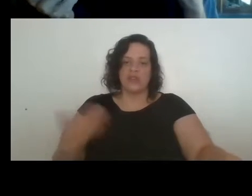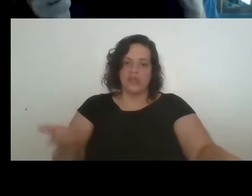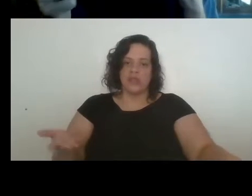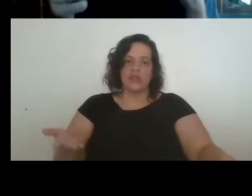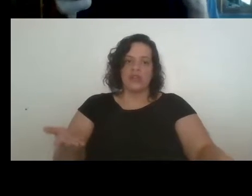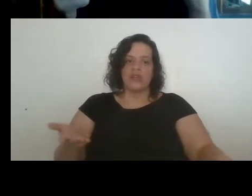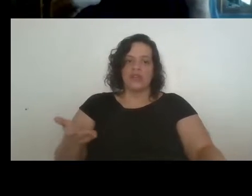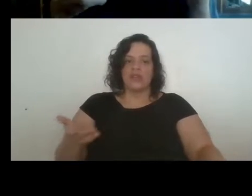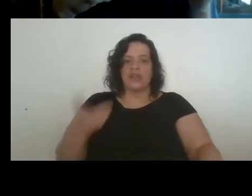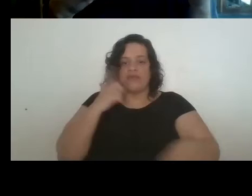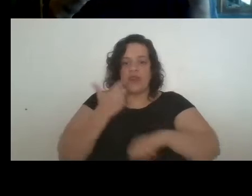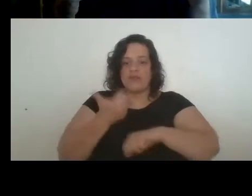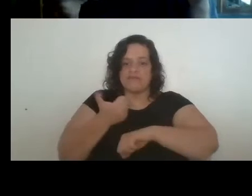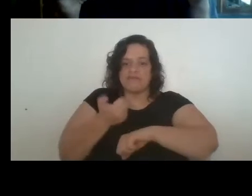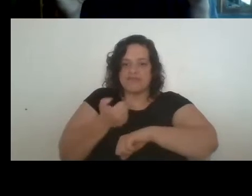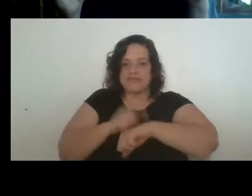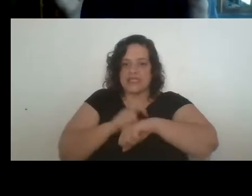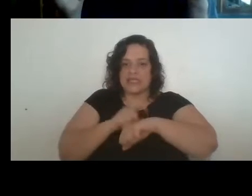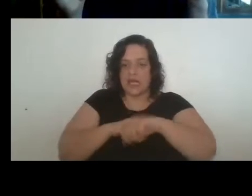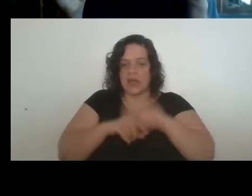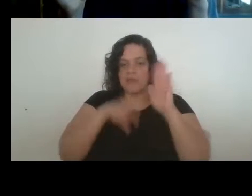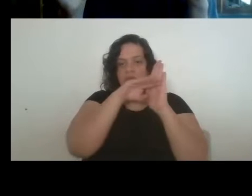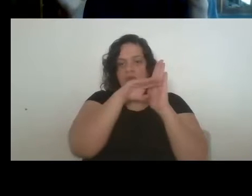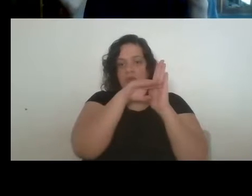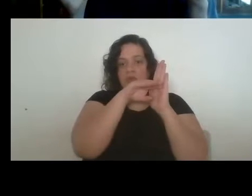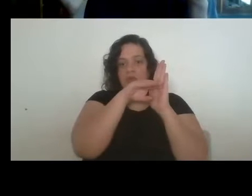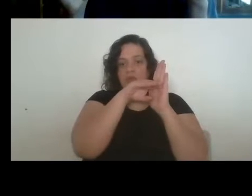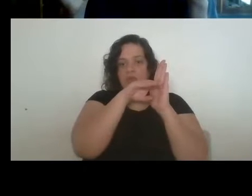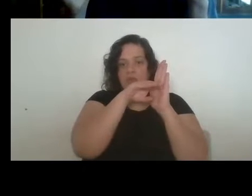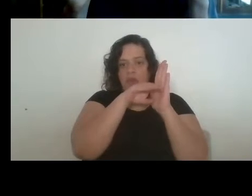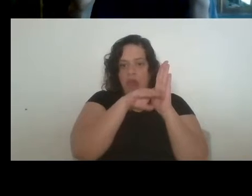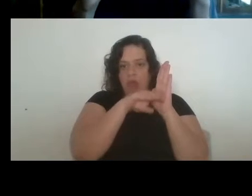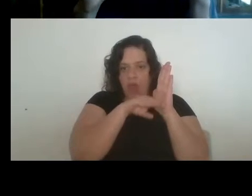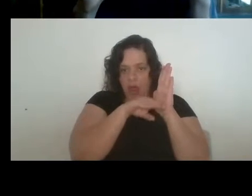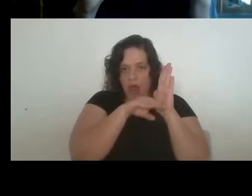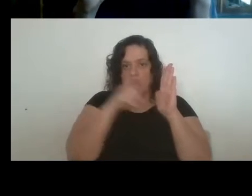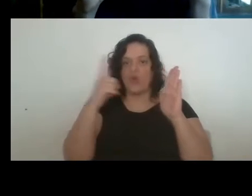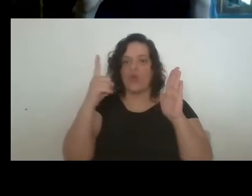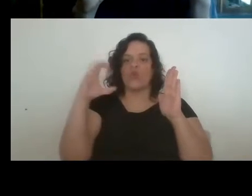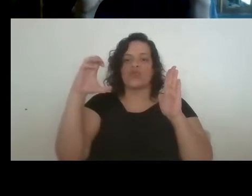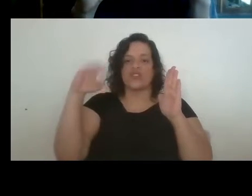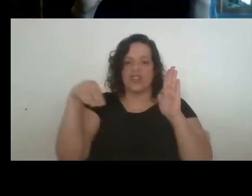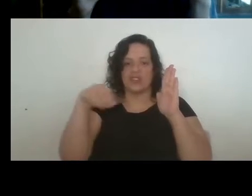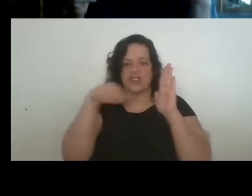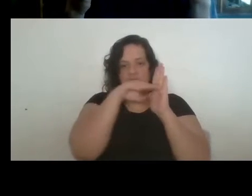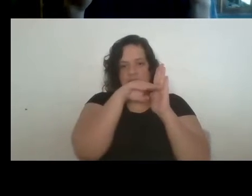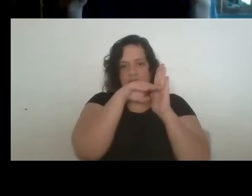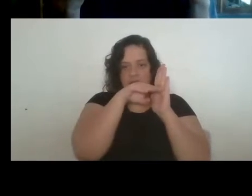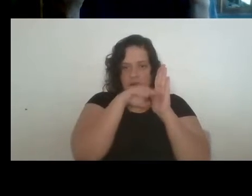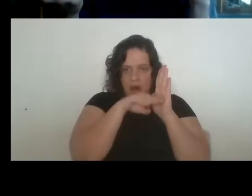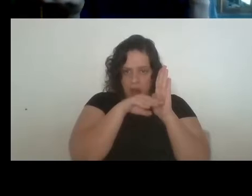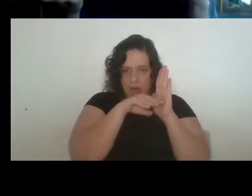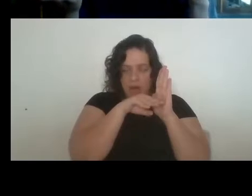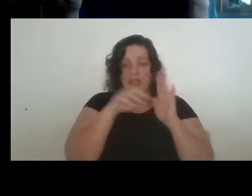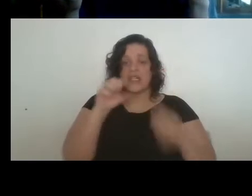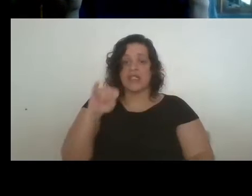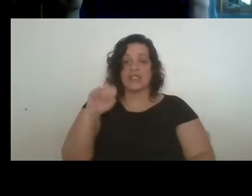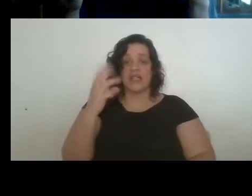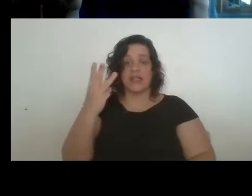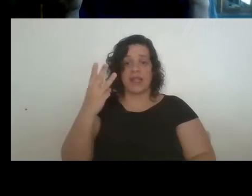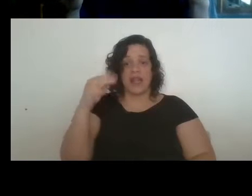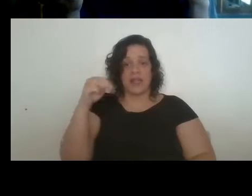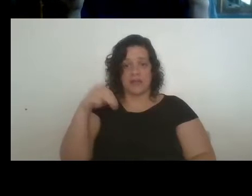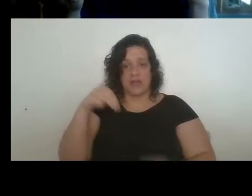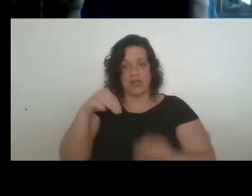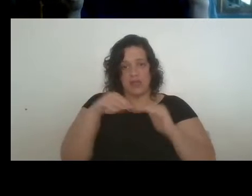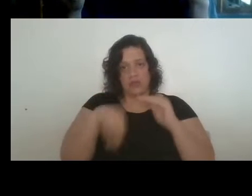esse tempo, e quando esse intervalo de tempo de 1 centímetro der menos do que 3 minutos, a gente refaz o ensaio